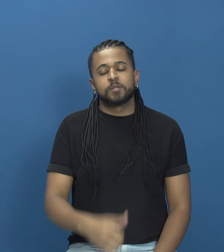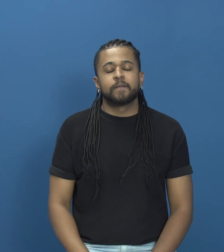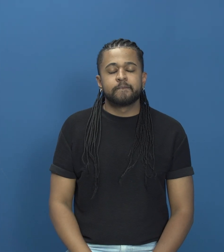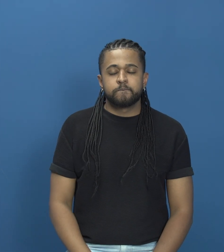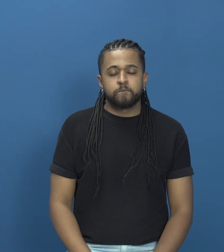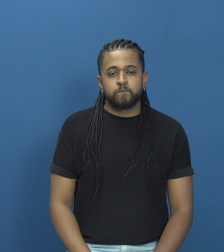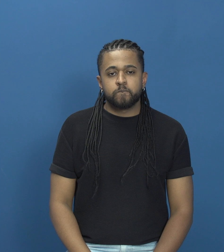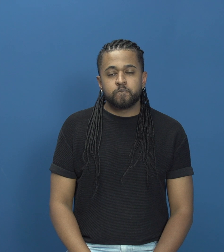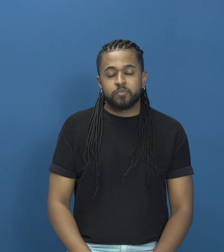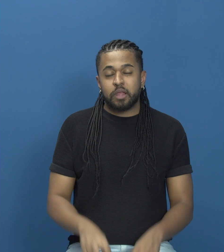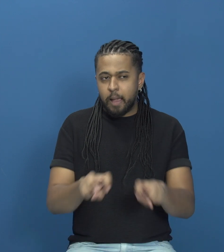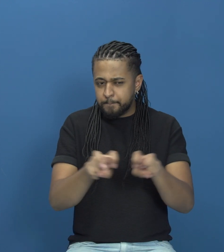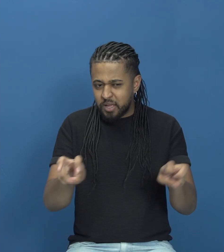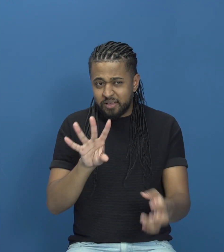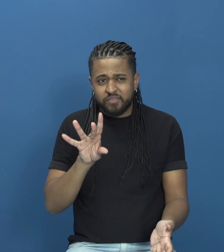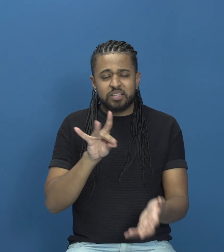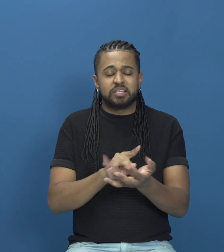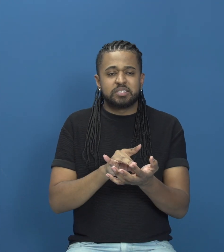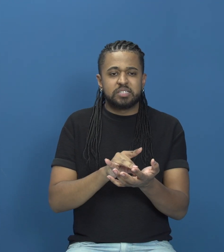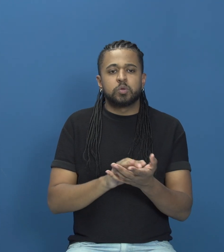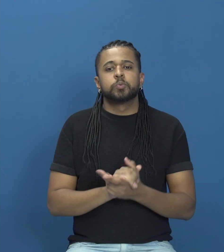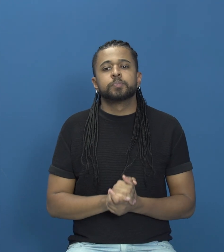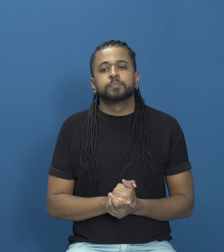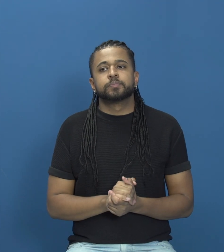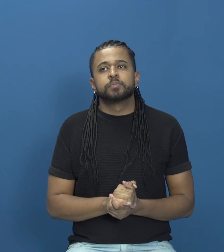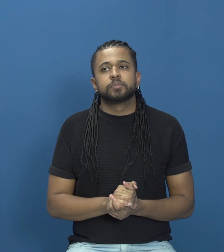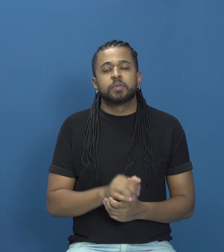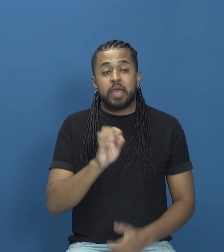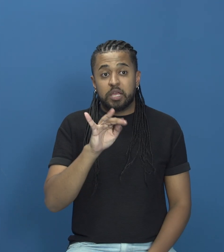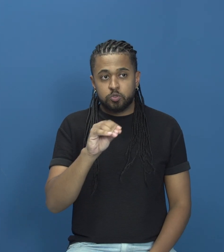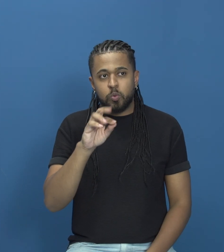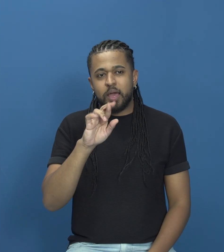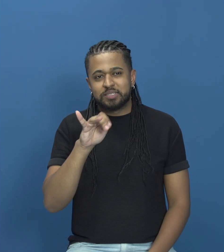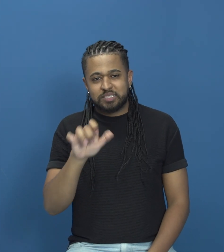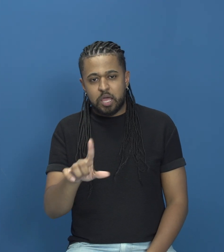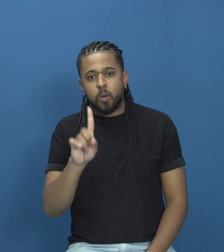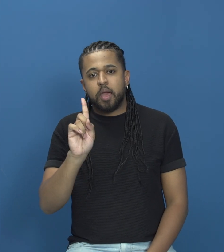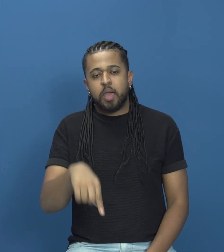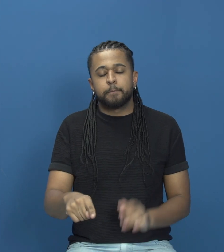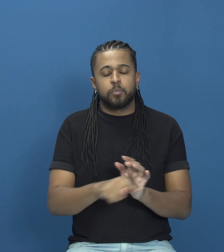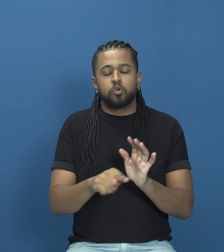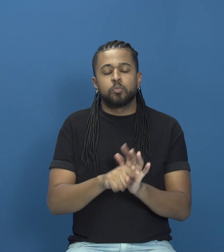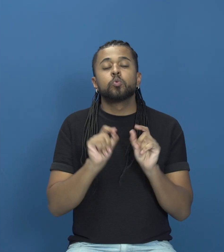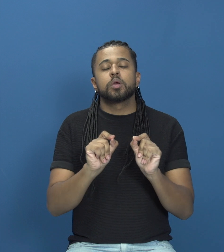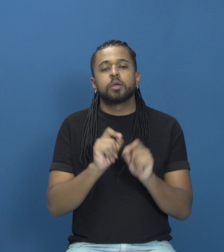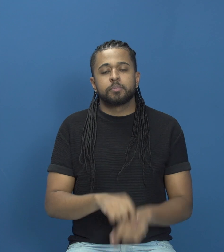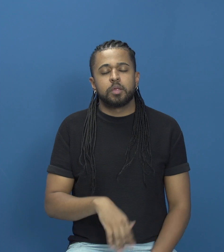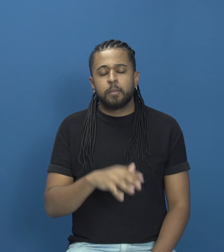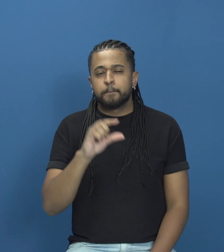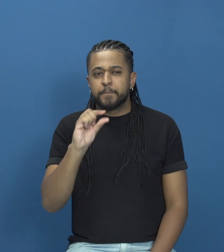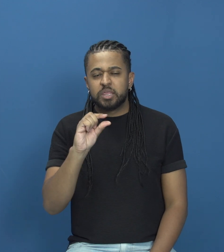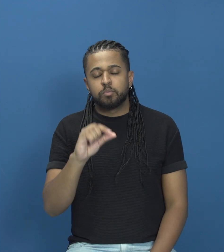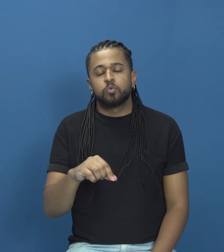11.12.14. A banca de validação da autodeclaração étnico-racial será composta por, no